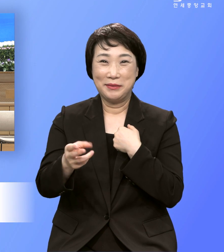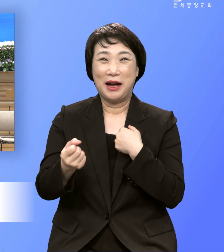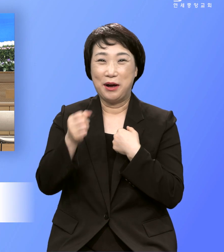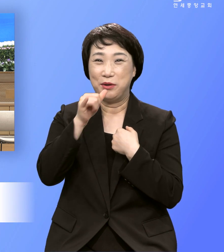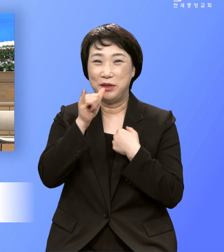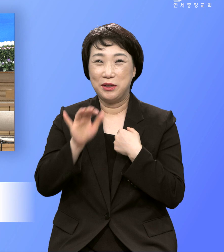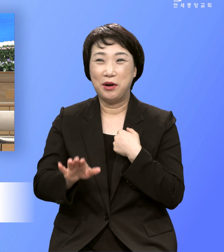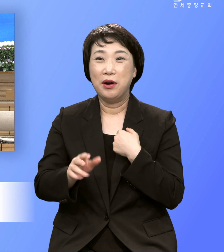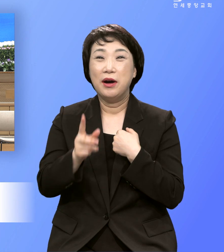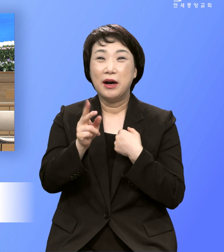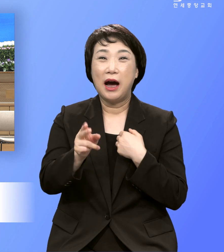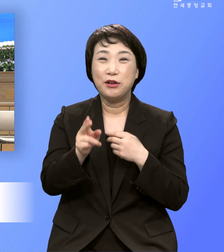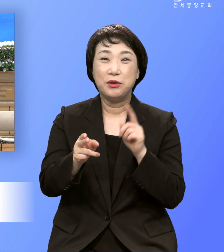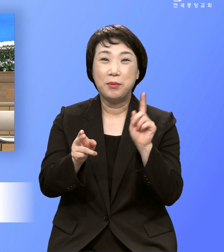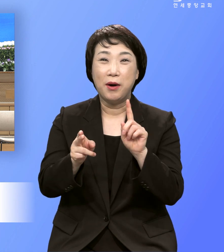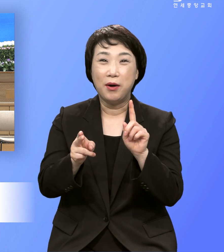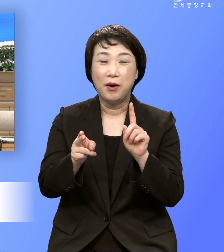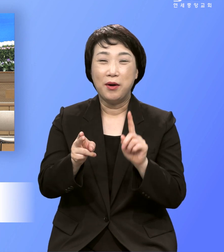이 가위는